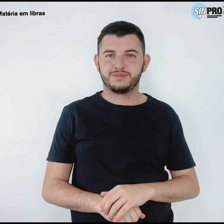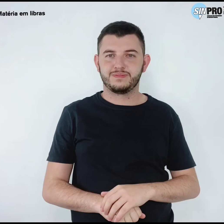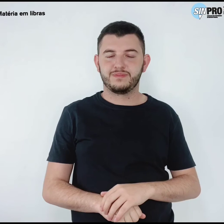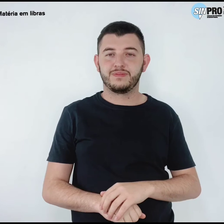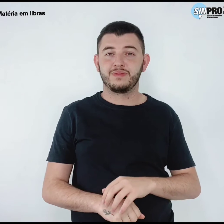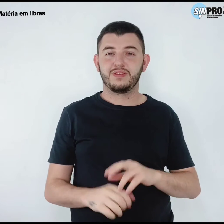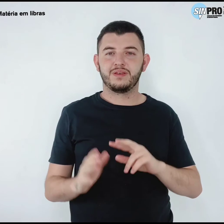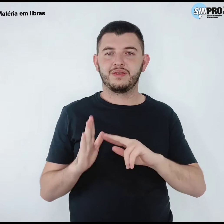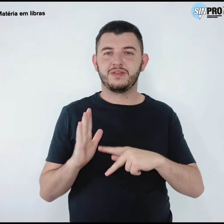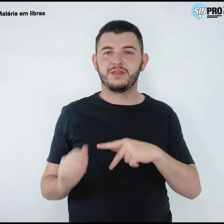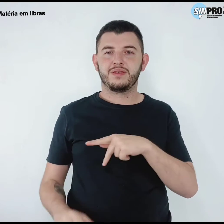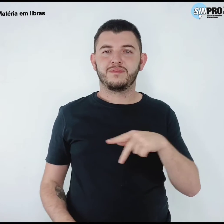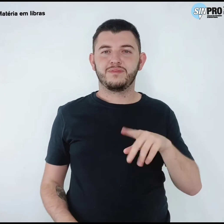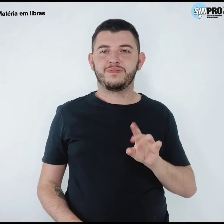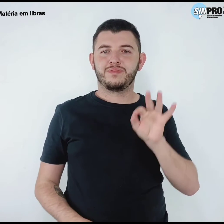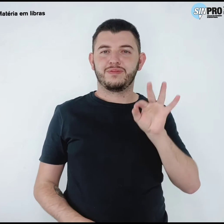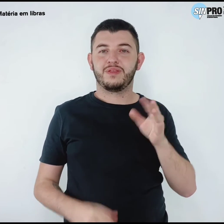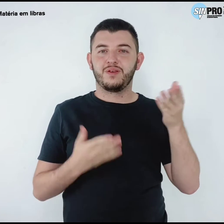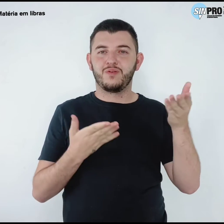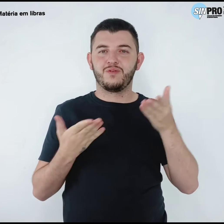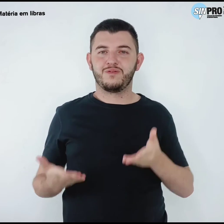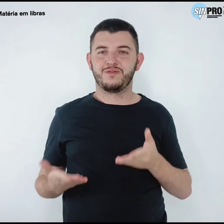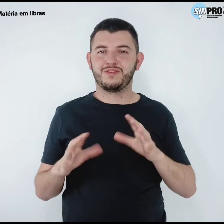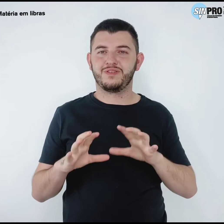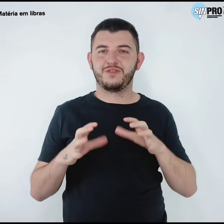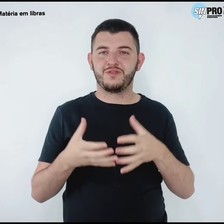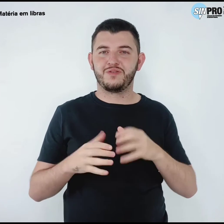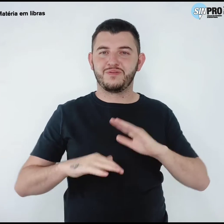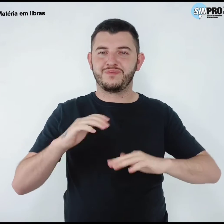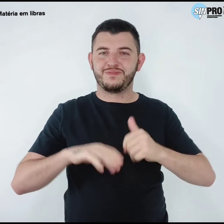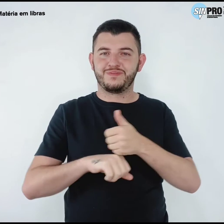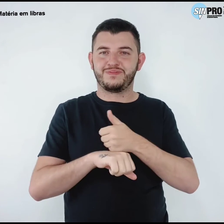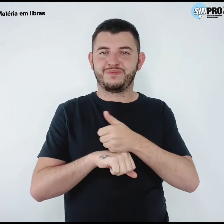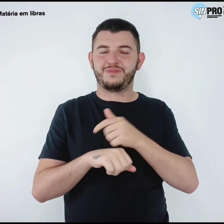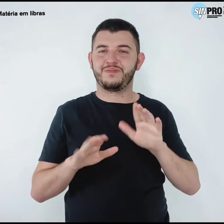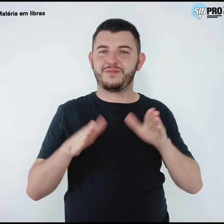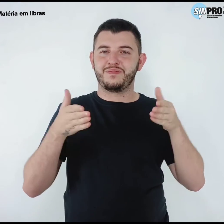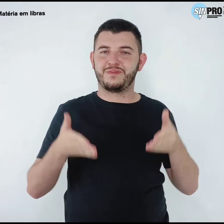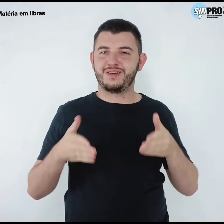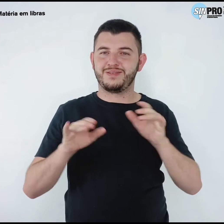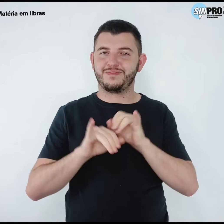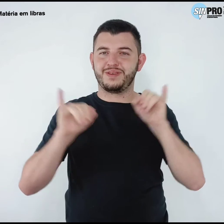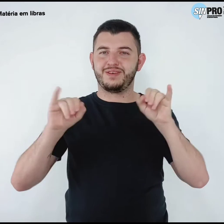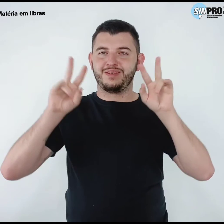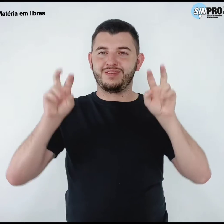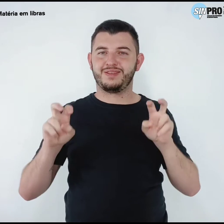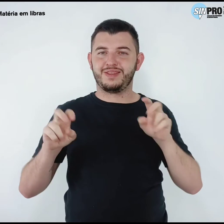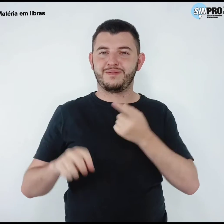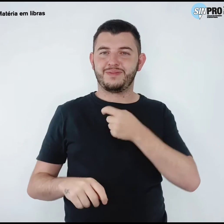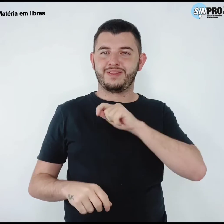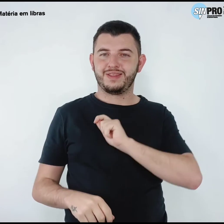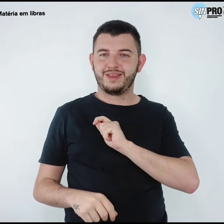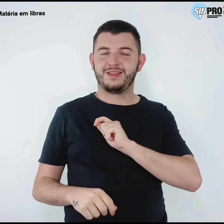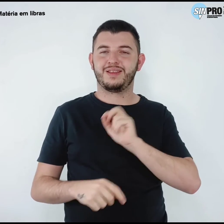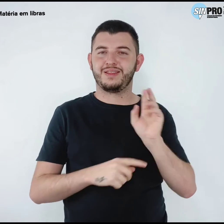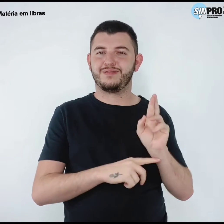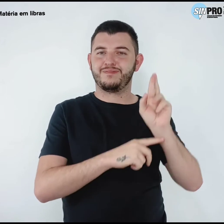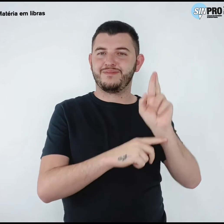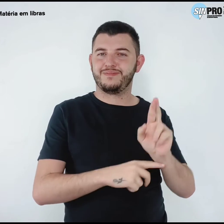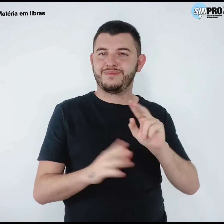SimproDF convida toda a categoria para participar da campanha de delegados sindicais.